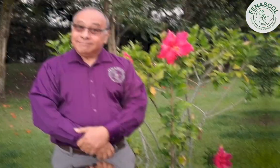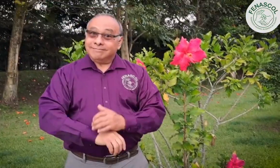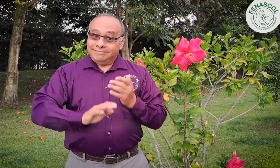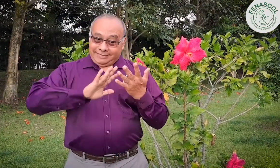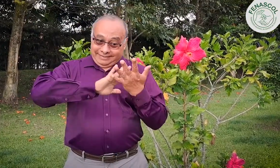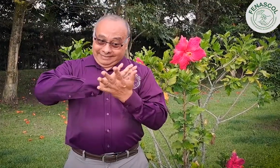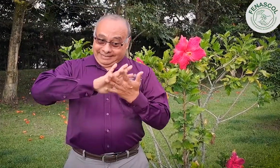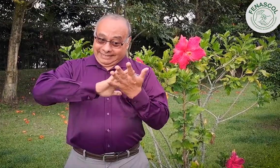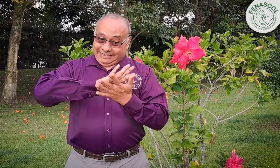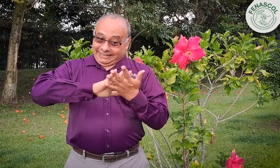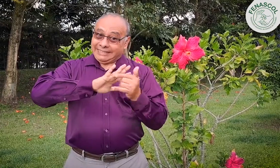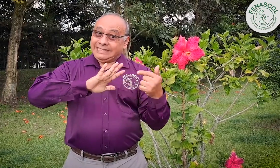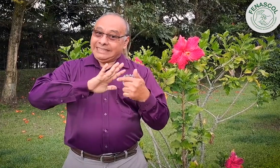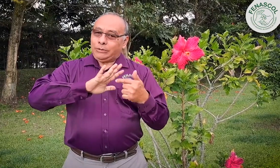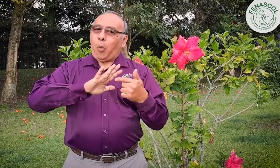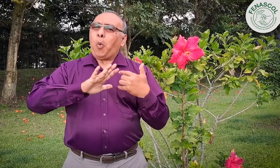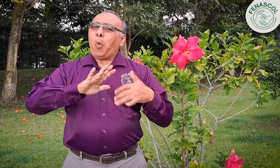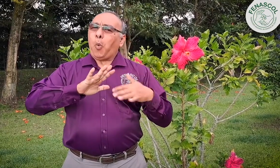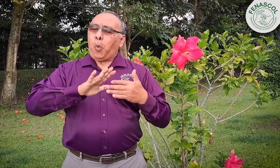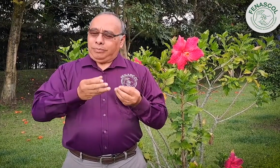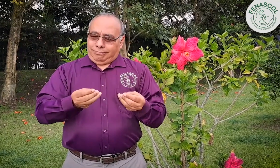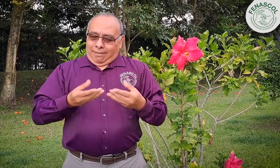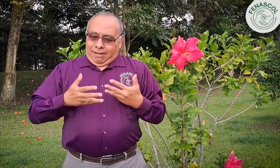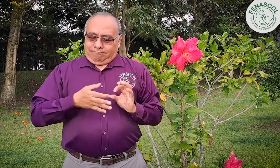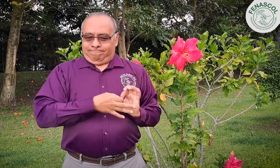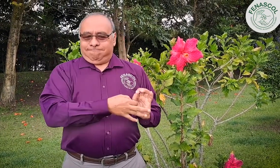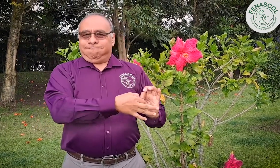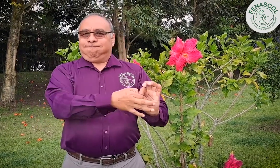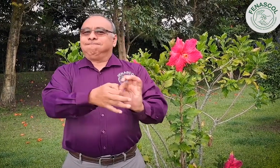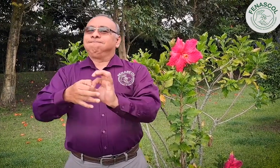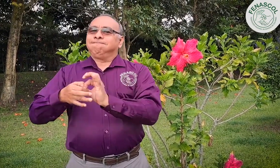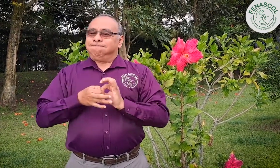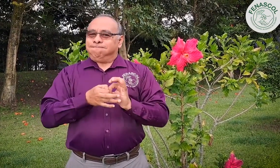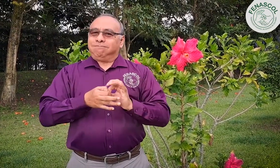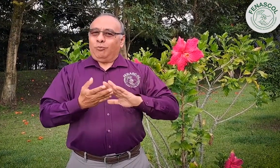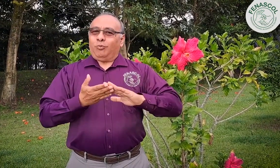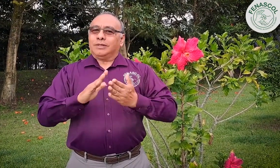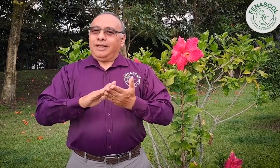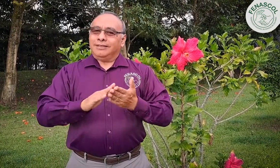nos une. Claro, la lengua de señas nos da esa unidad de comunidad.